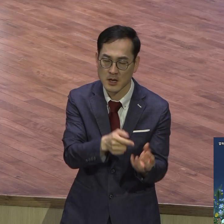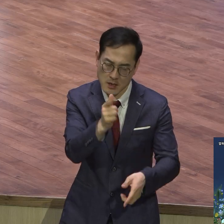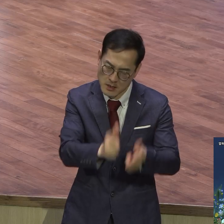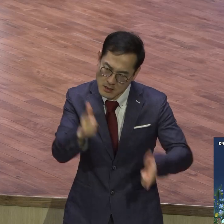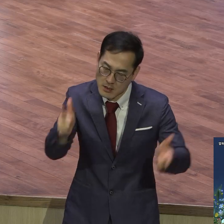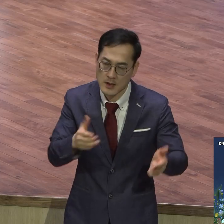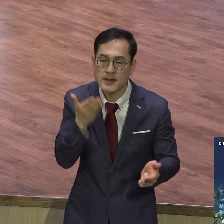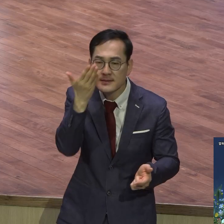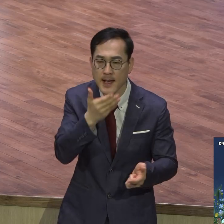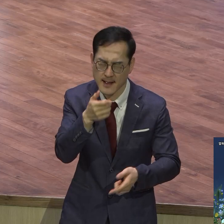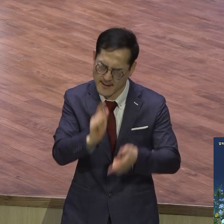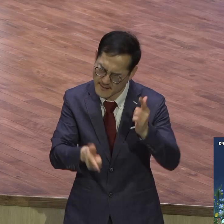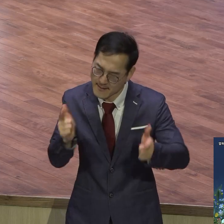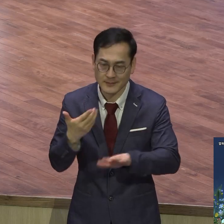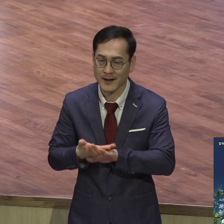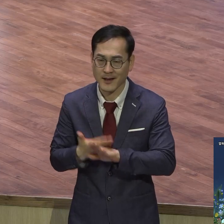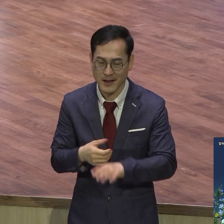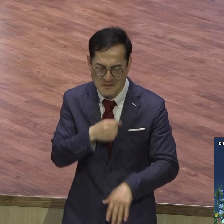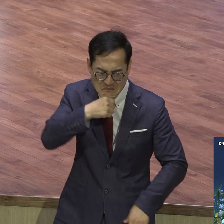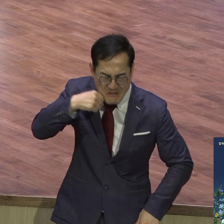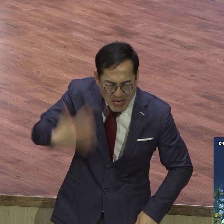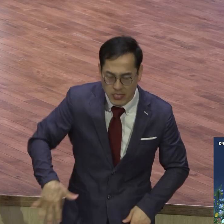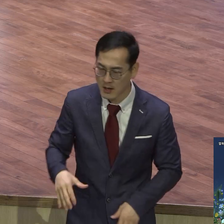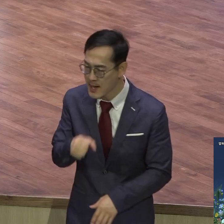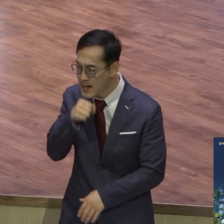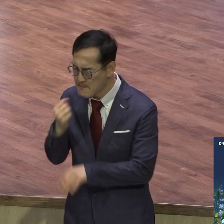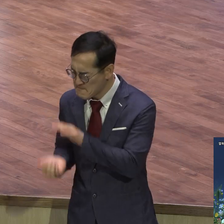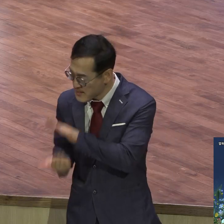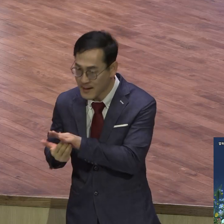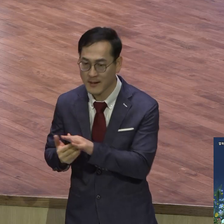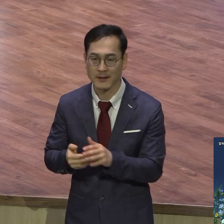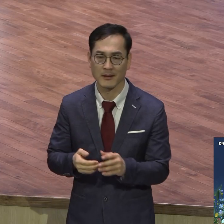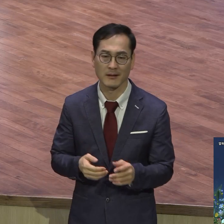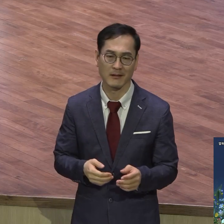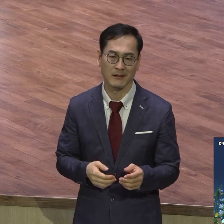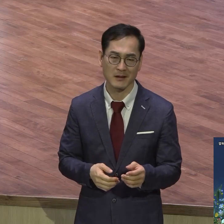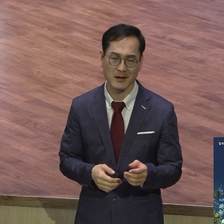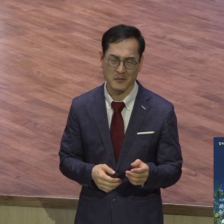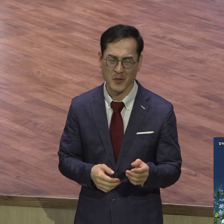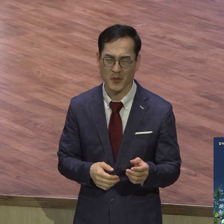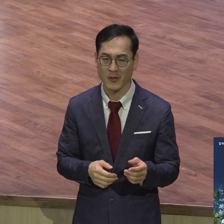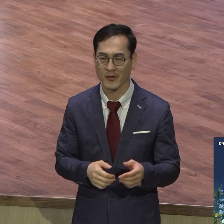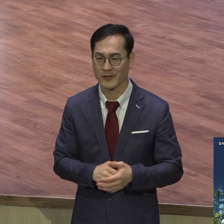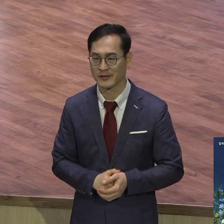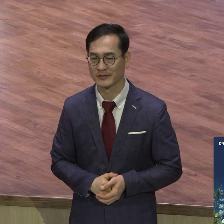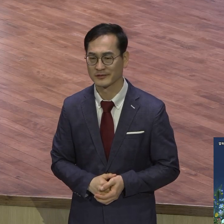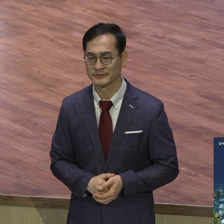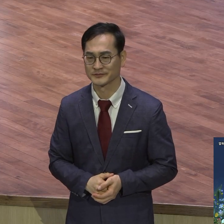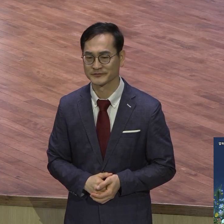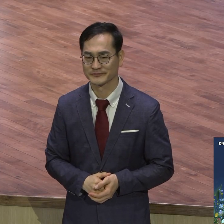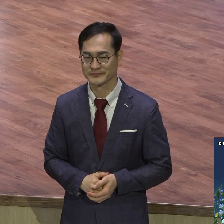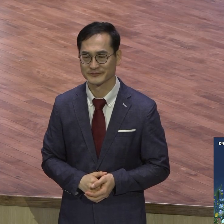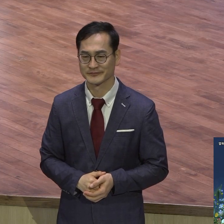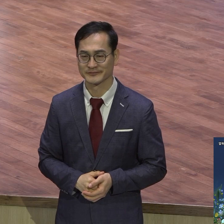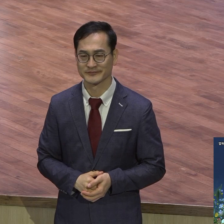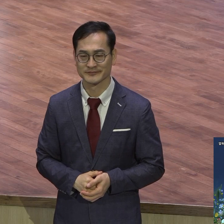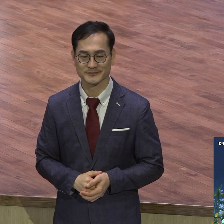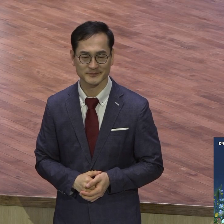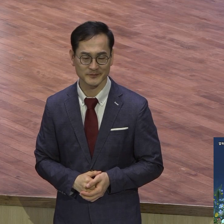망고 맛이 없는 그런 무같은 복숭아도 있고 아주 단 복숭아가 있어요.